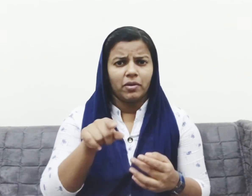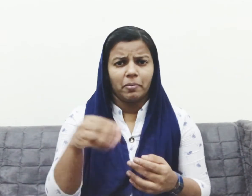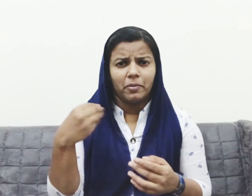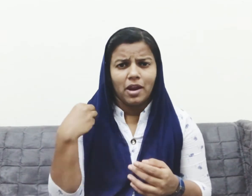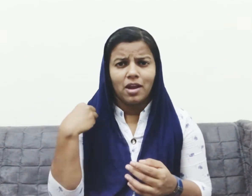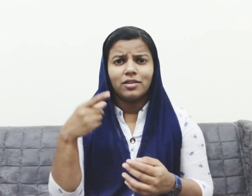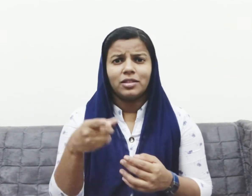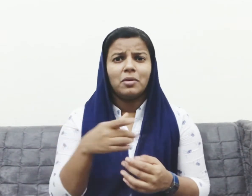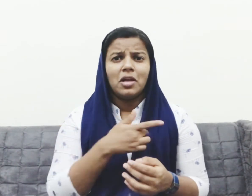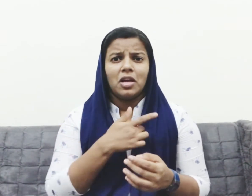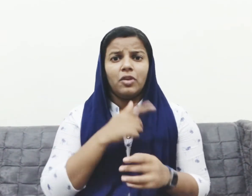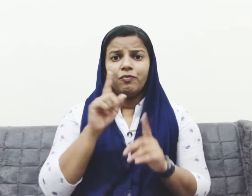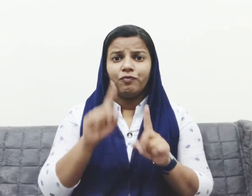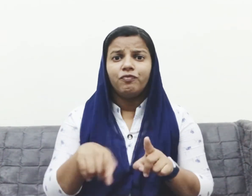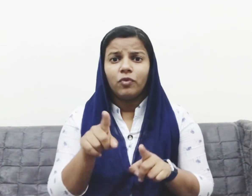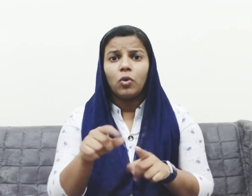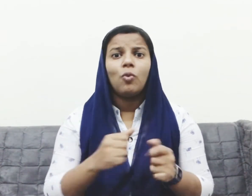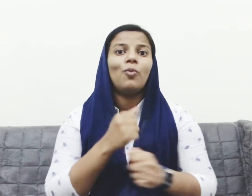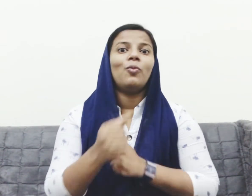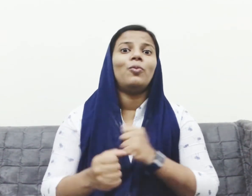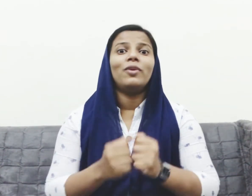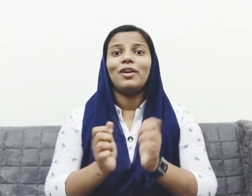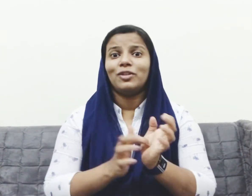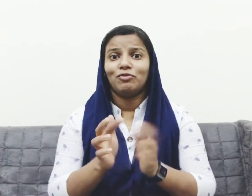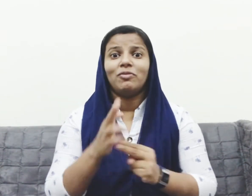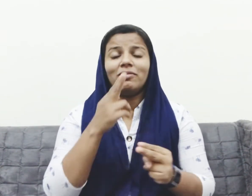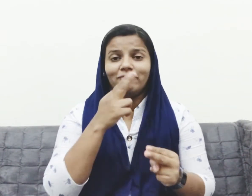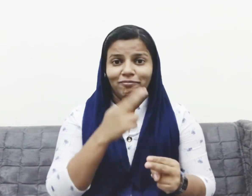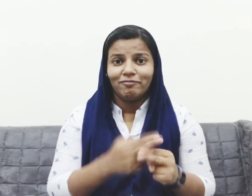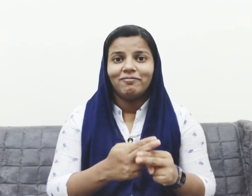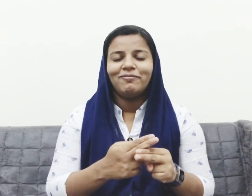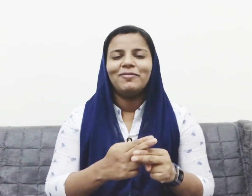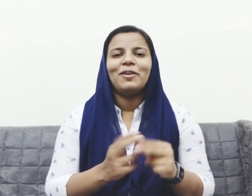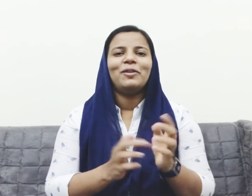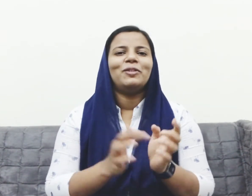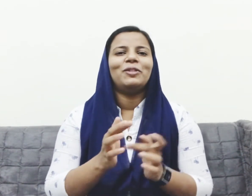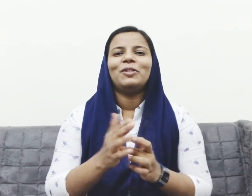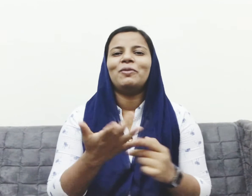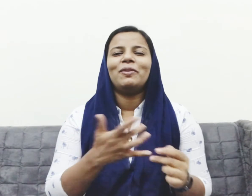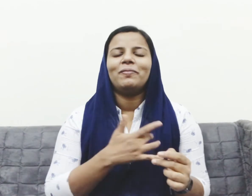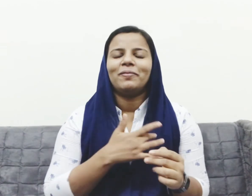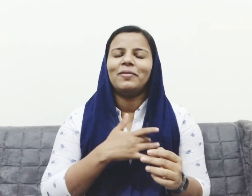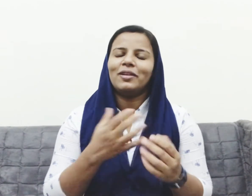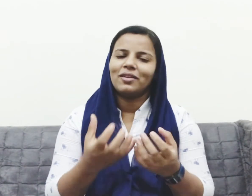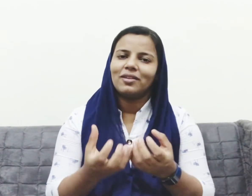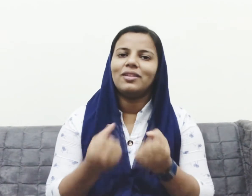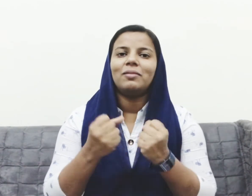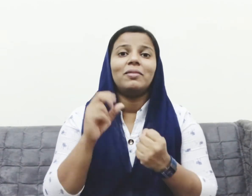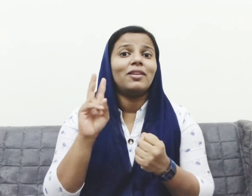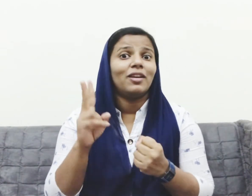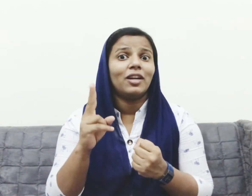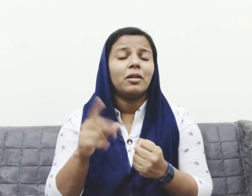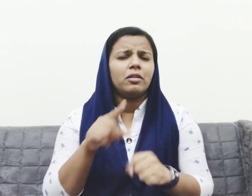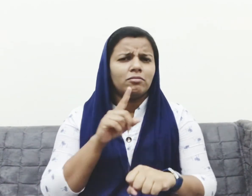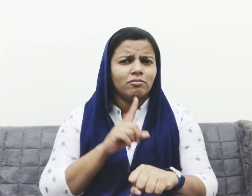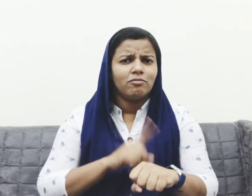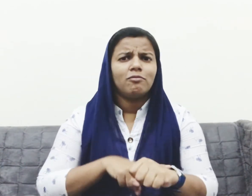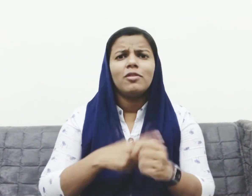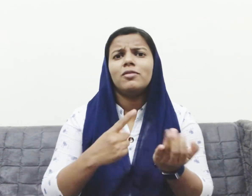ഏതെങ്കിലും വിഷയത്തിൽ ദൈവത്തിൻ്റെ കരുണ ആവശ്യമാണ്, ഓടിച്ചെല്ല്, യേശുവിൻ്റെ നാമത്തിൽ ആ കരുണ നിങ്ങൾക്ക് ലഭിച്ചിരിക്കും. രണ്ട്, തത്സമയത്തുള്ള